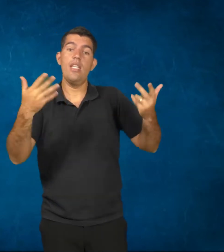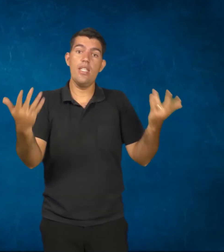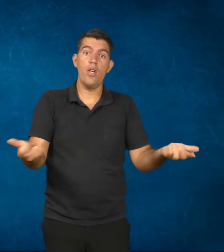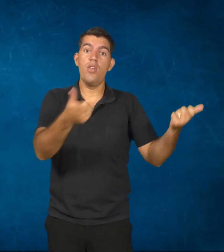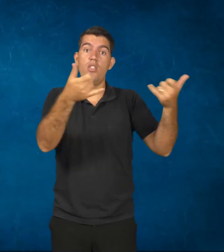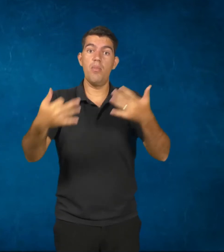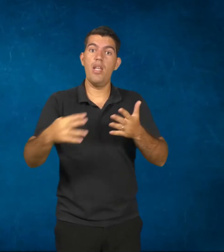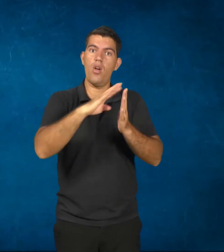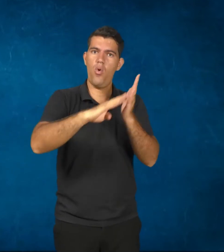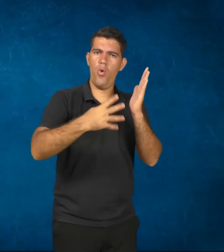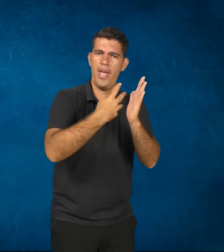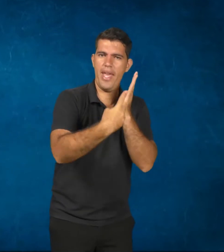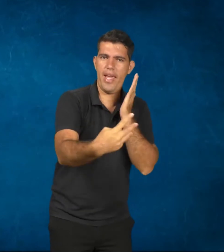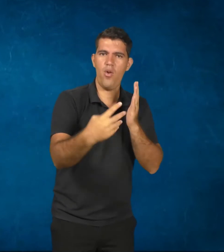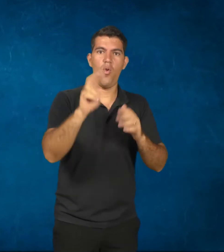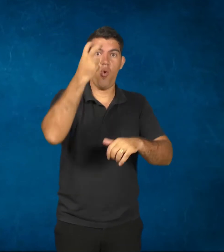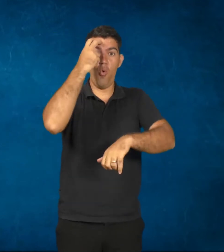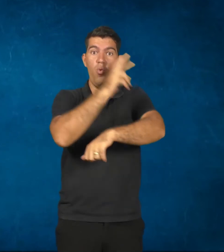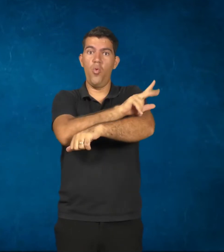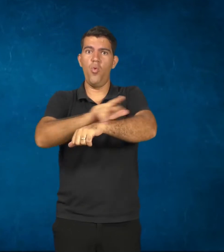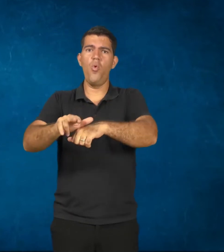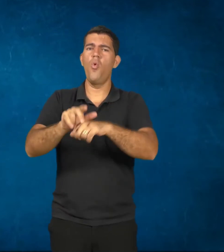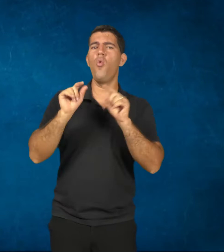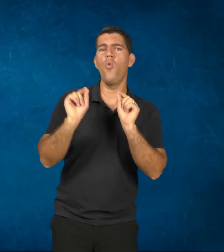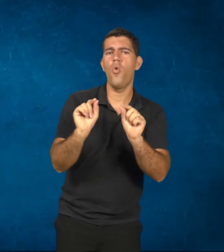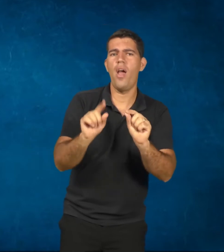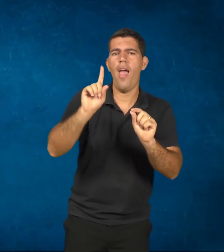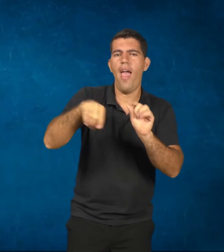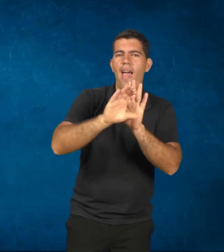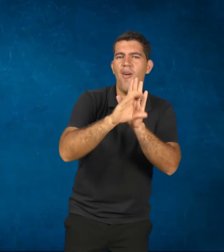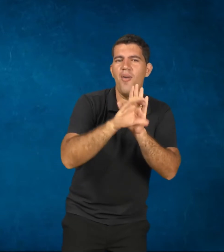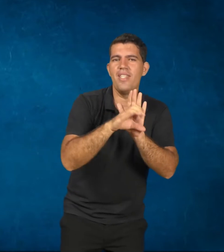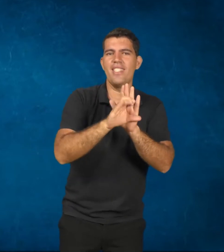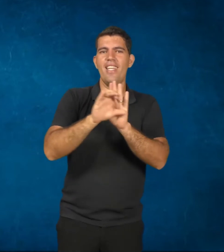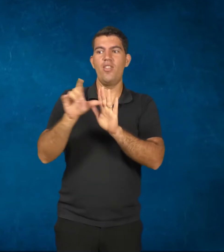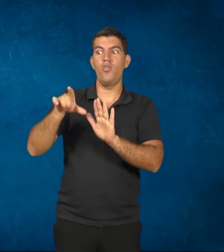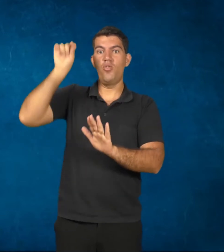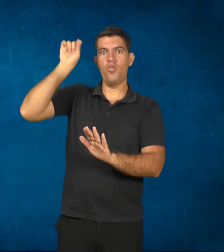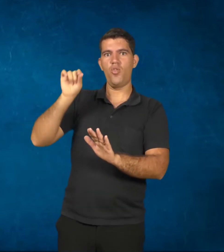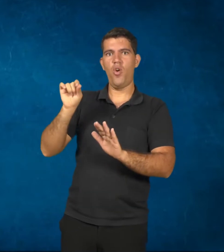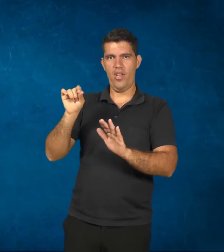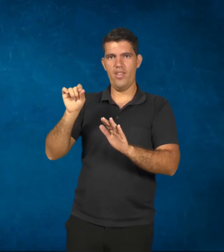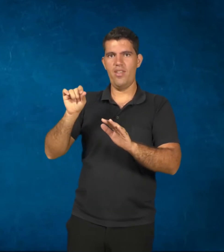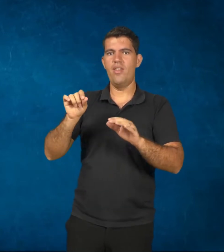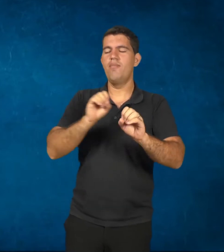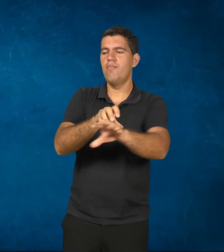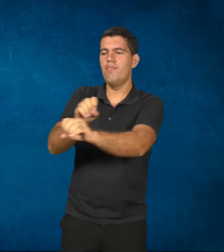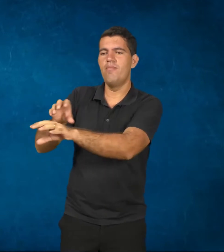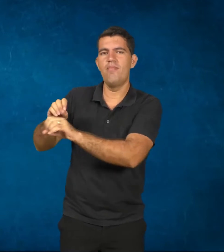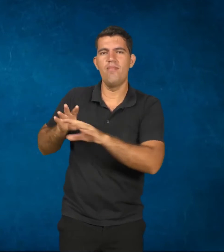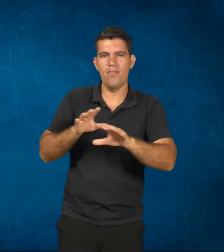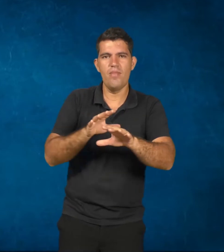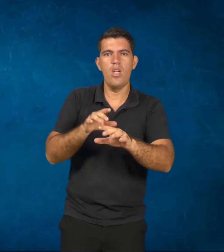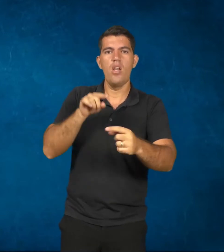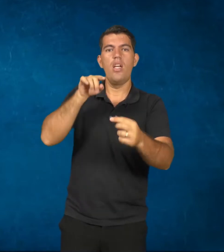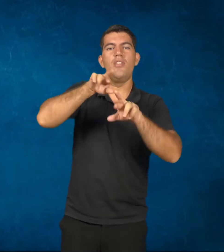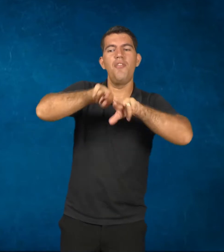de currículo multicultural, falamos do conceito que designa um programa educativo centrado na defesa da